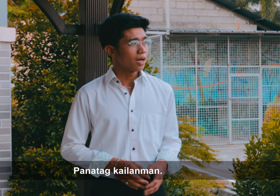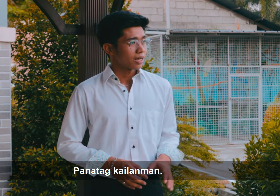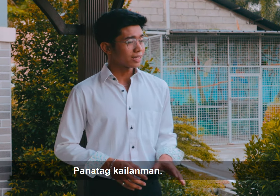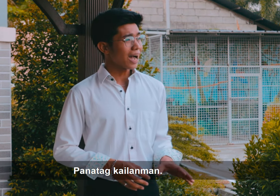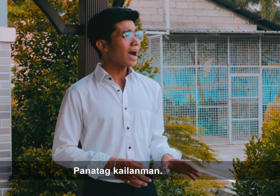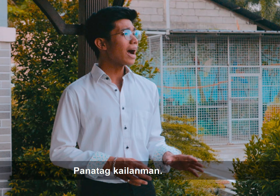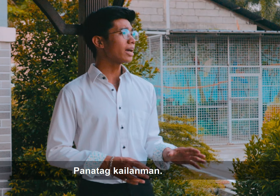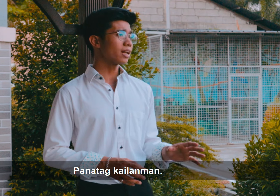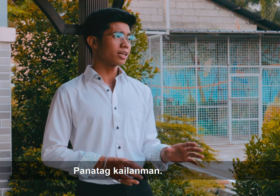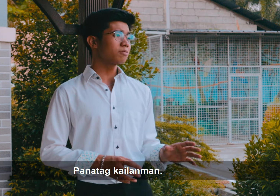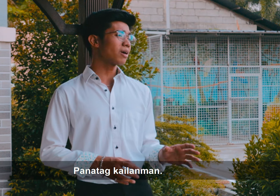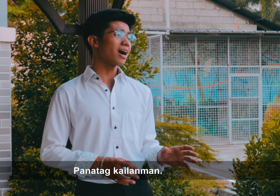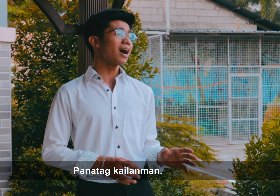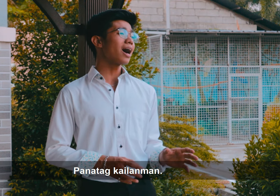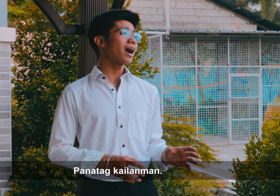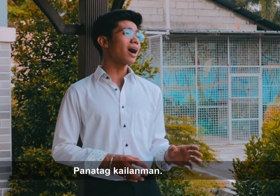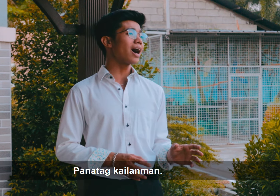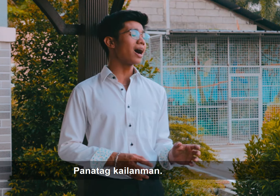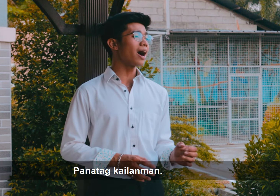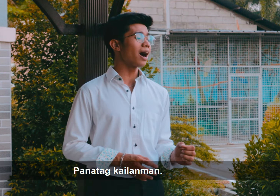panatag